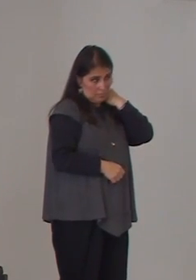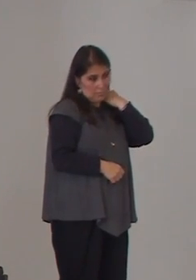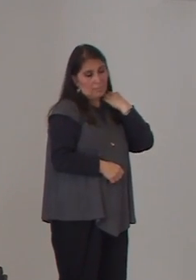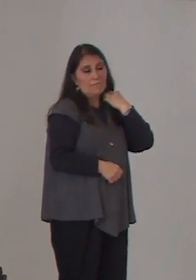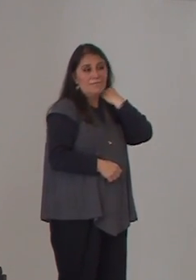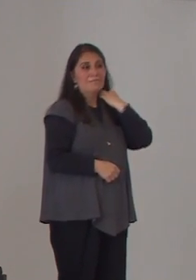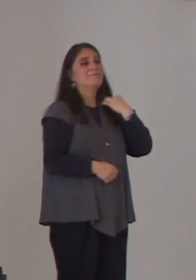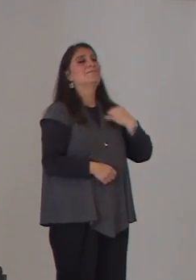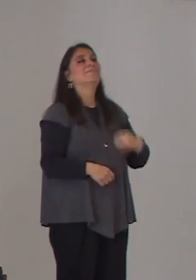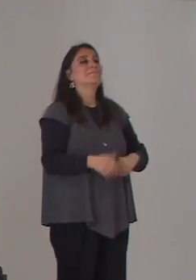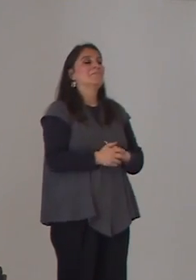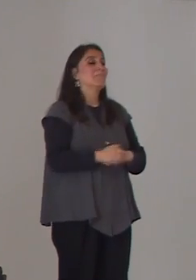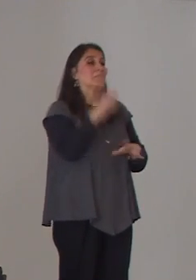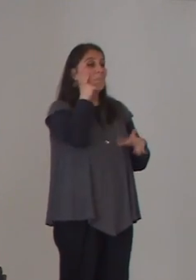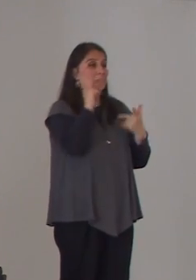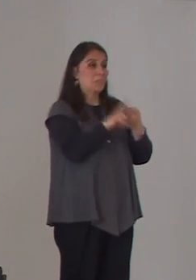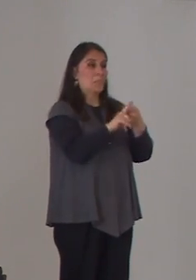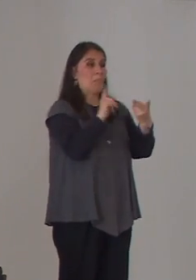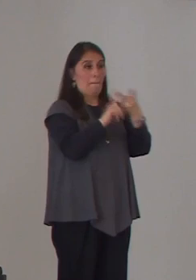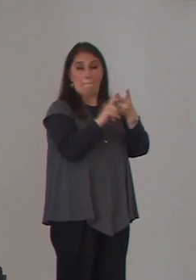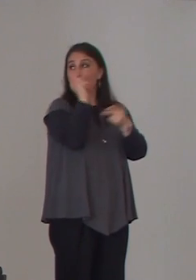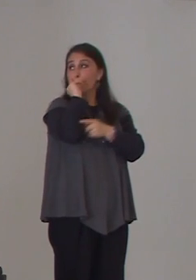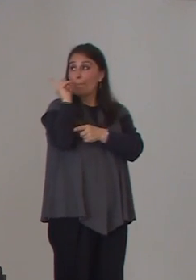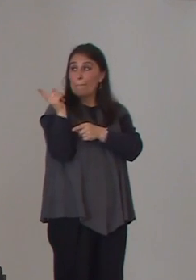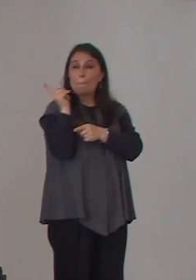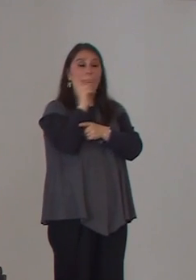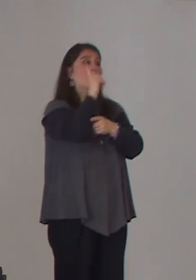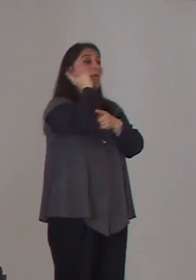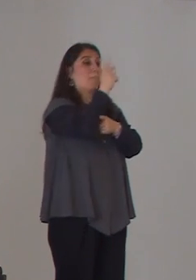Bueno, dentro de la política educativa